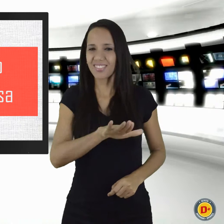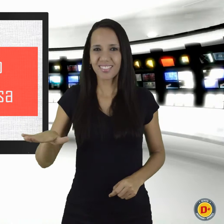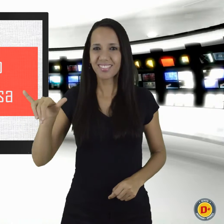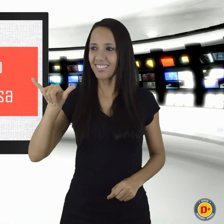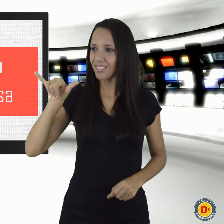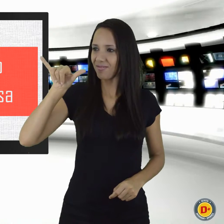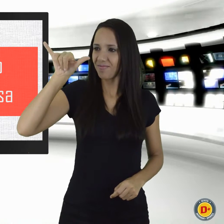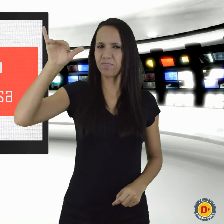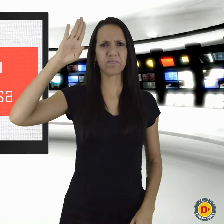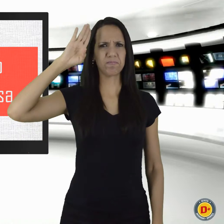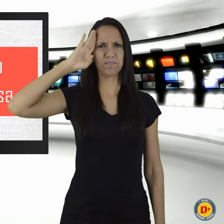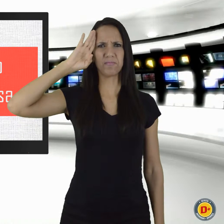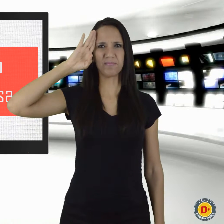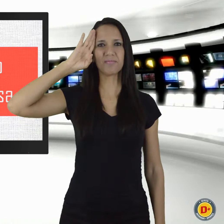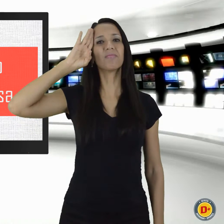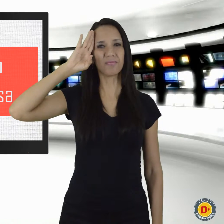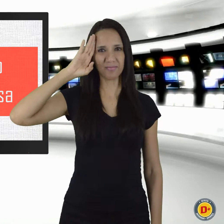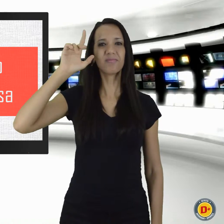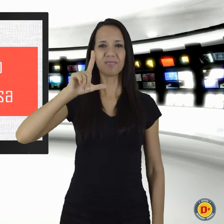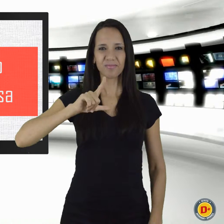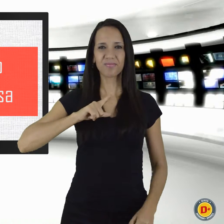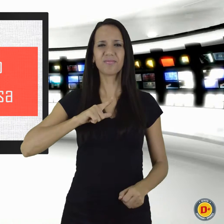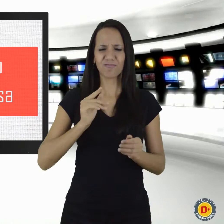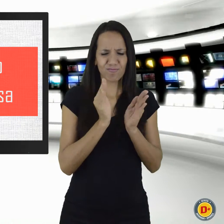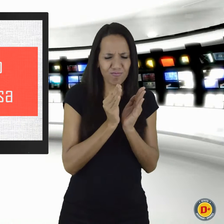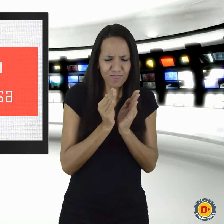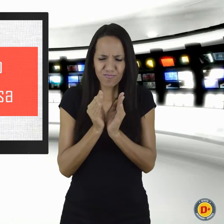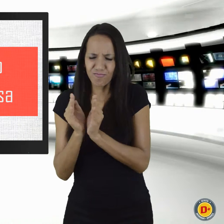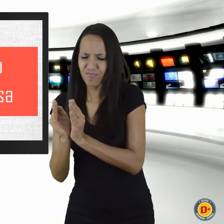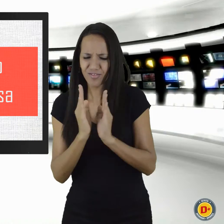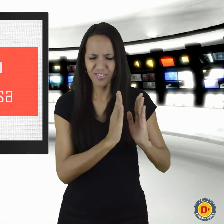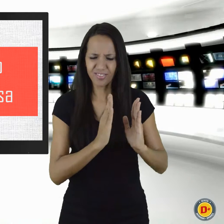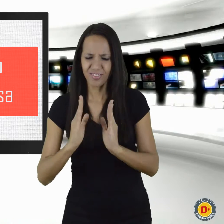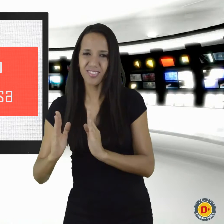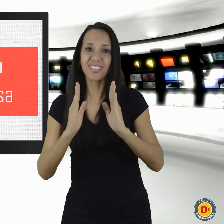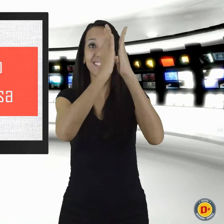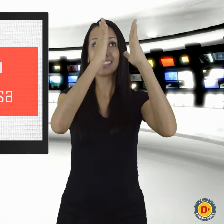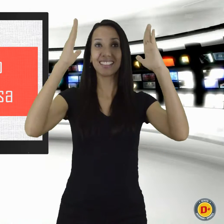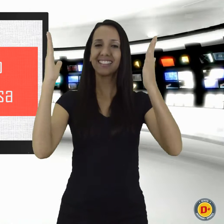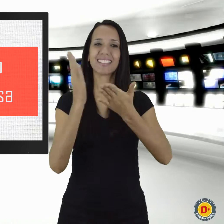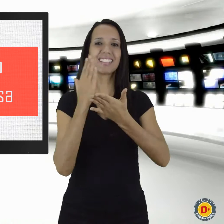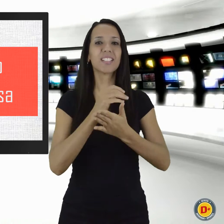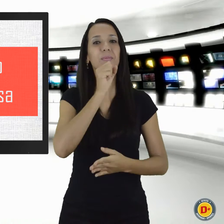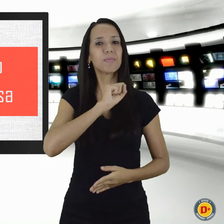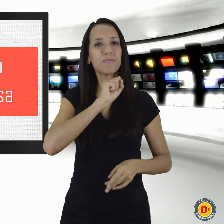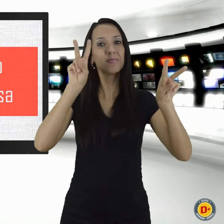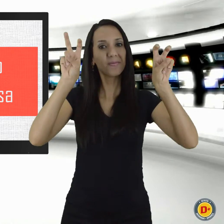coleção gigantesca de miniaturas e um acervo de livros antigos e muito raros sobre aviação que estão fora de catálogo. Também